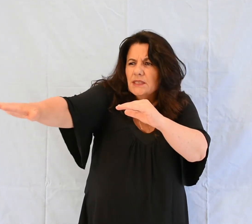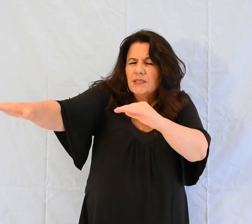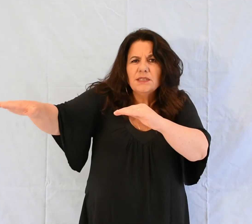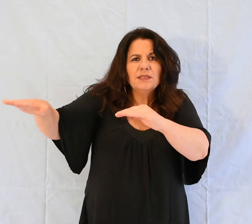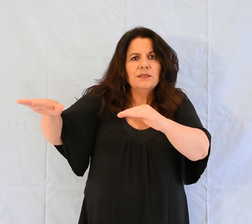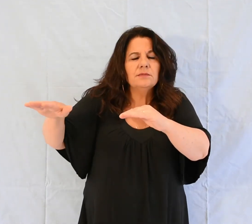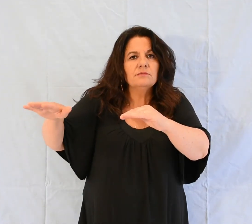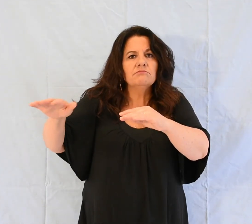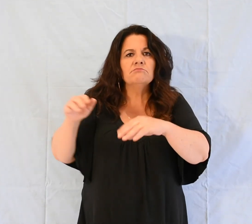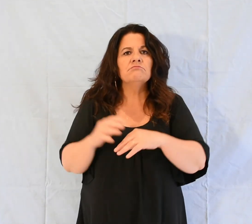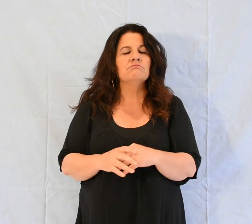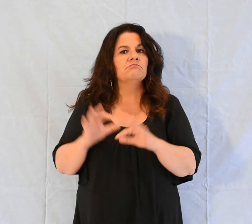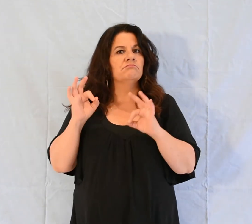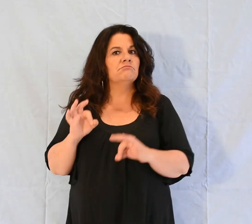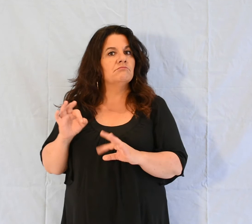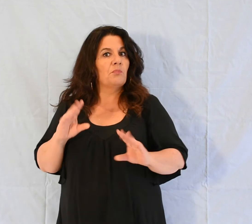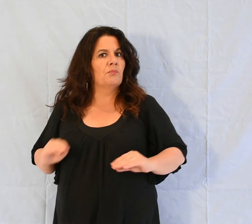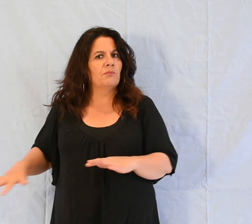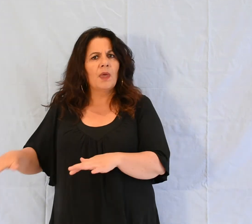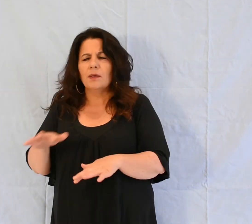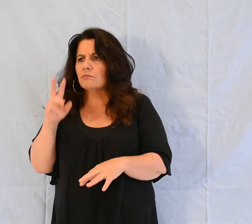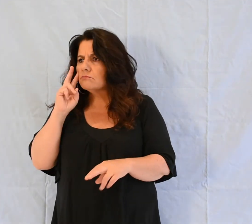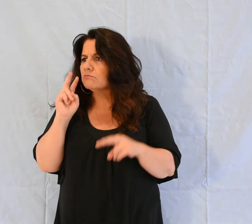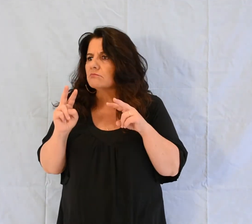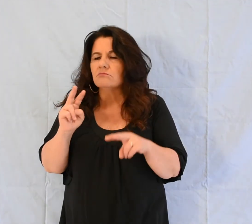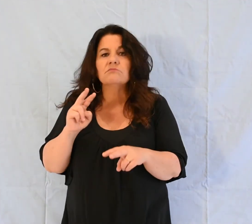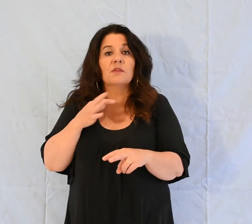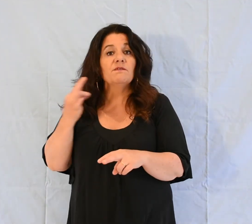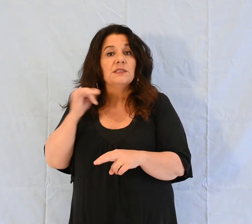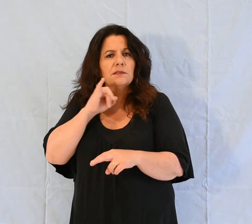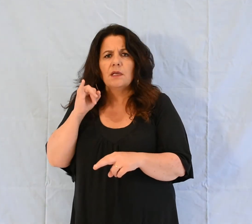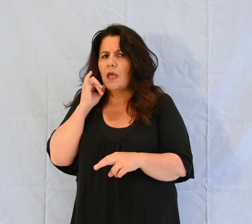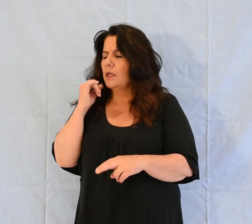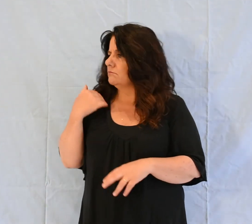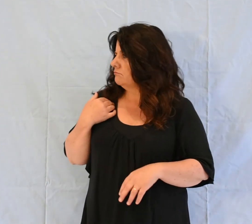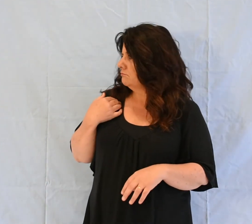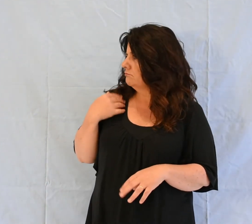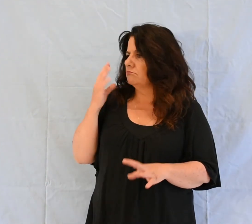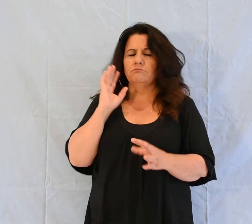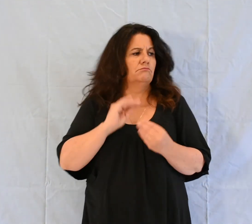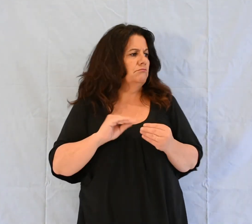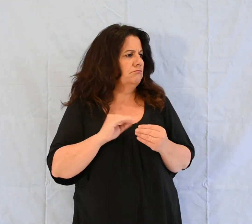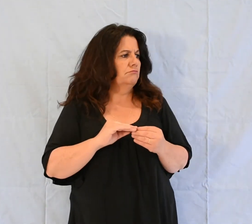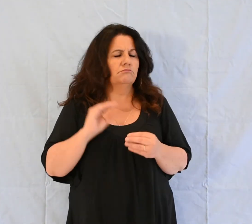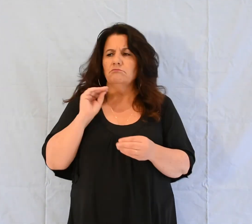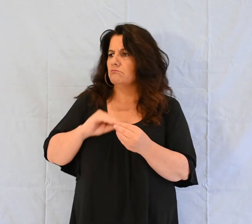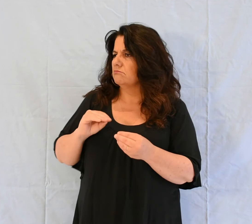Quand ils virent cela, des fils d'Israël se dirent l'un à l'autre: « Man